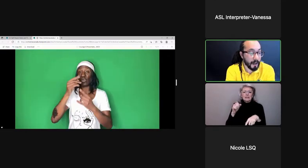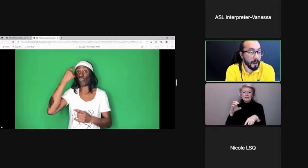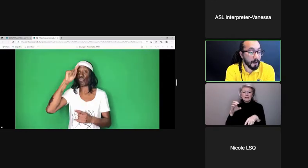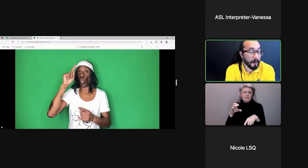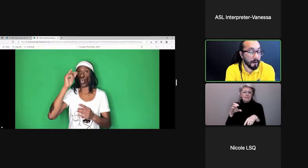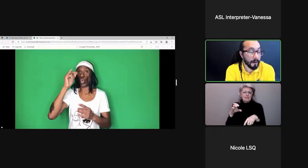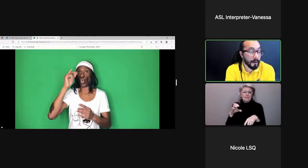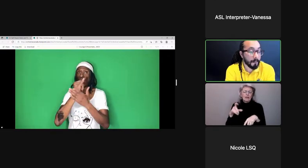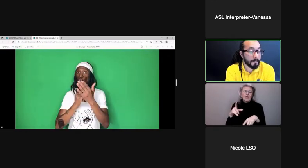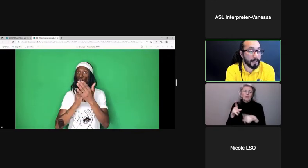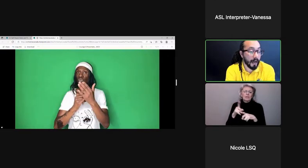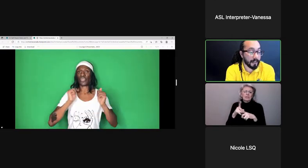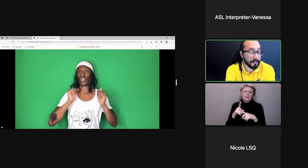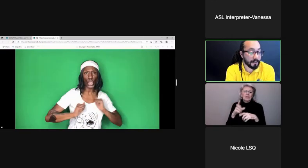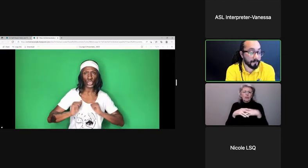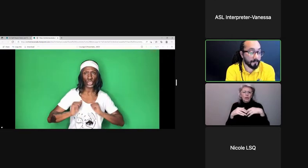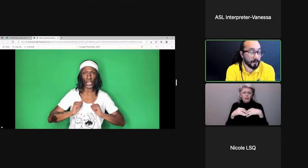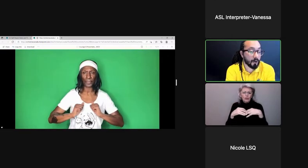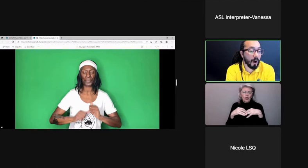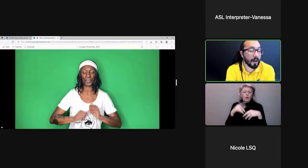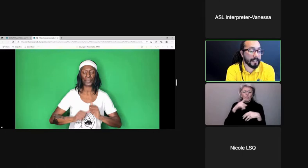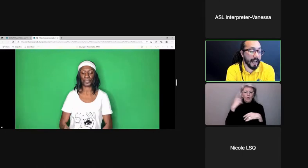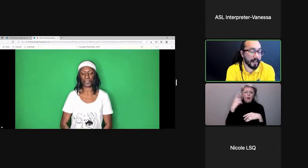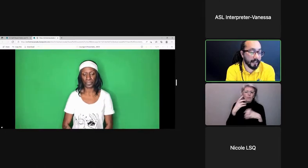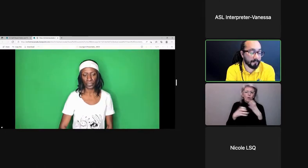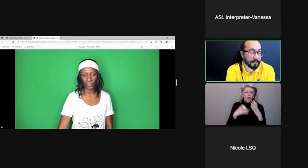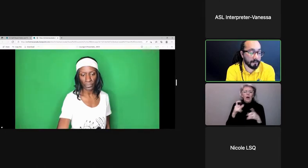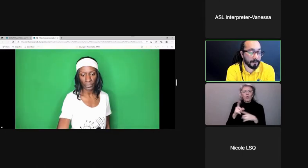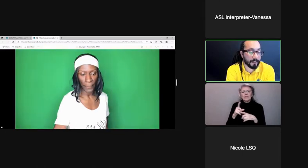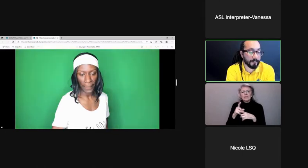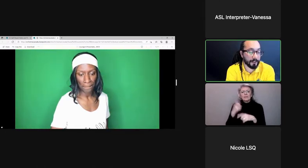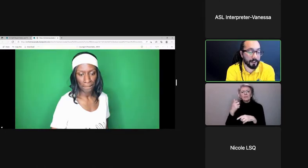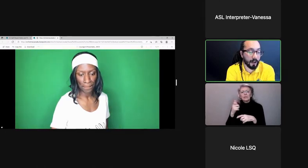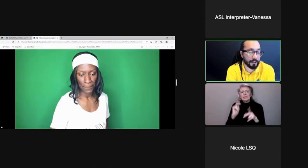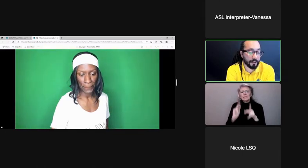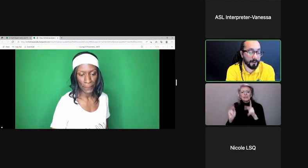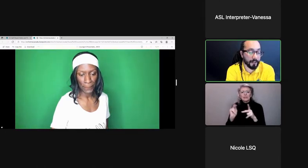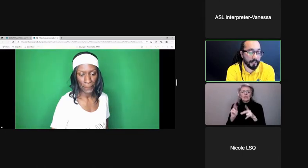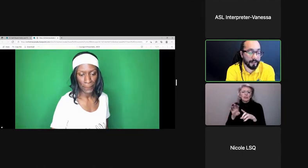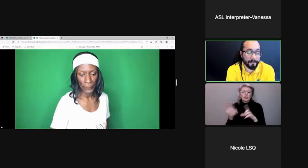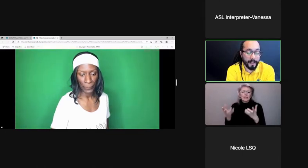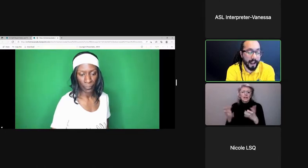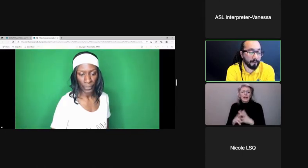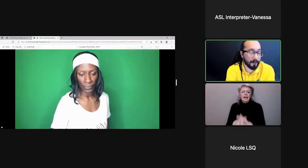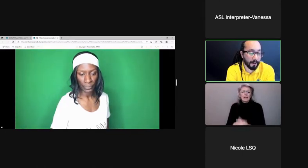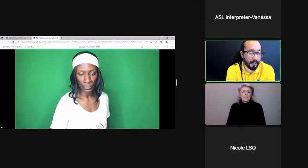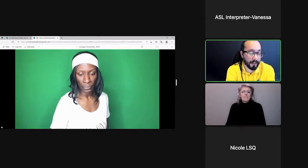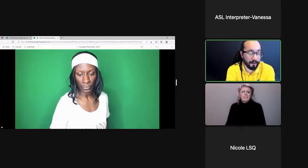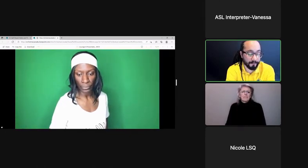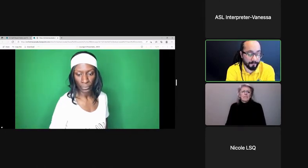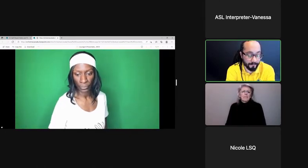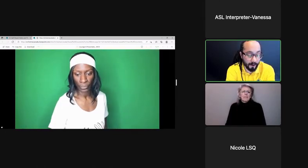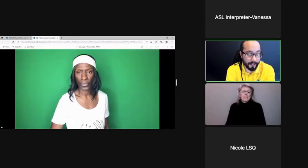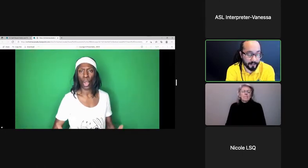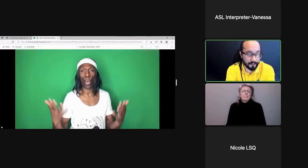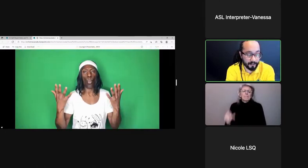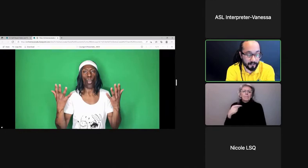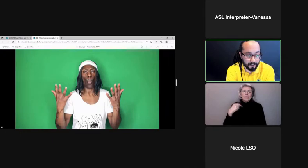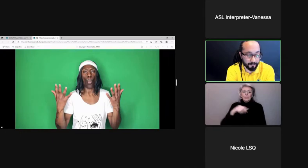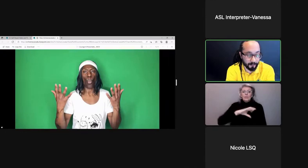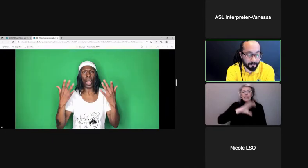autochtones, noirs et personnes de couleur, mais également pour les gens en général. Au Canada,